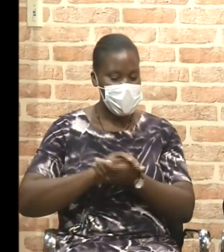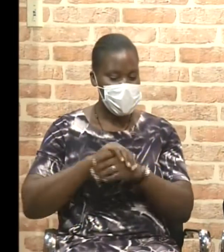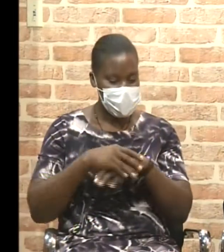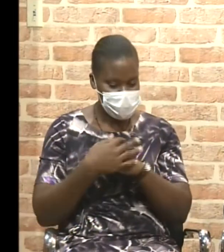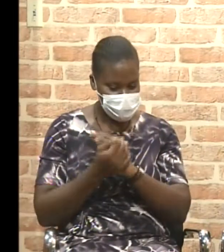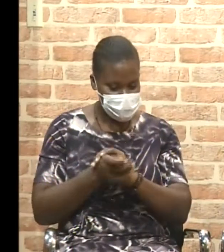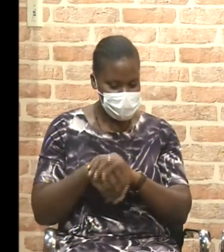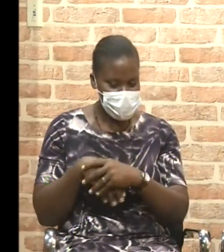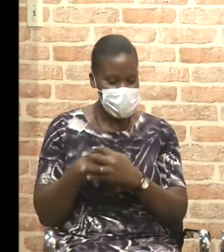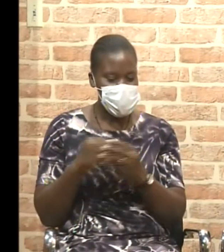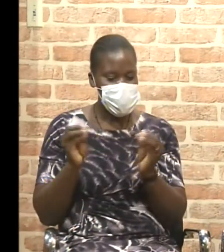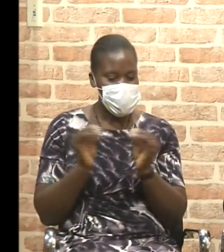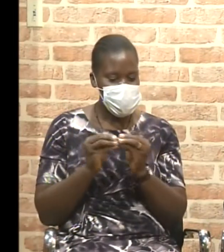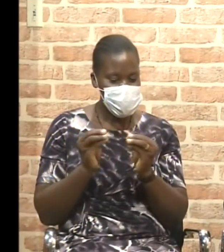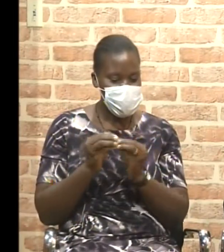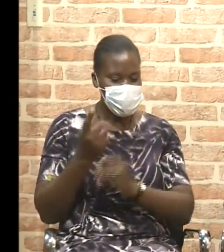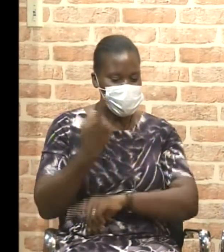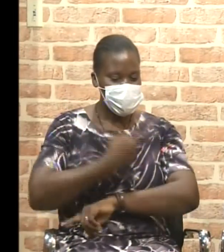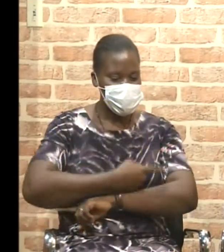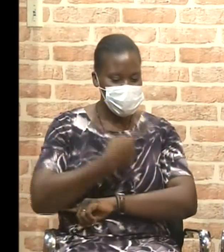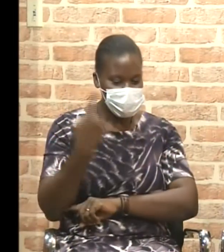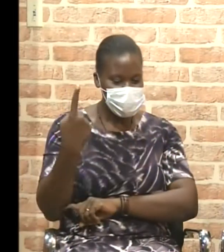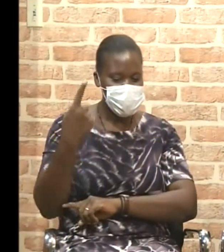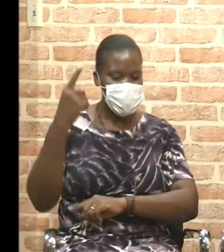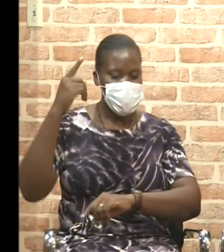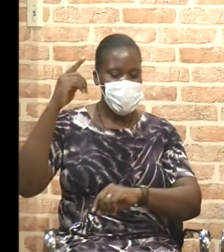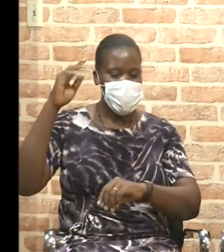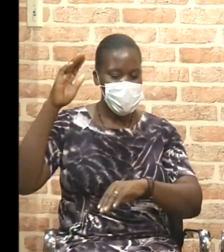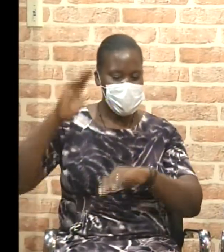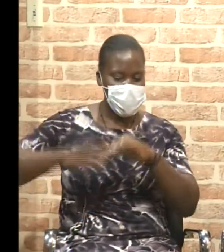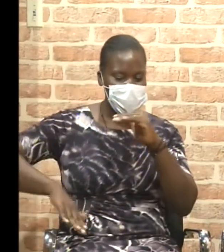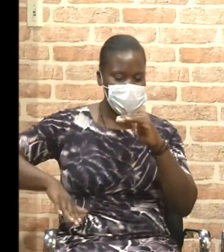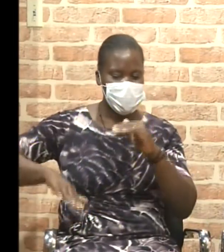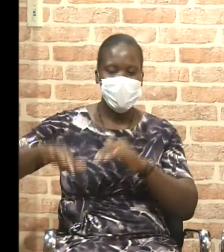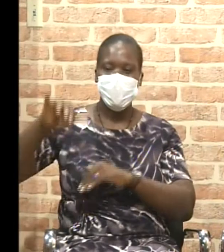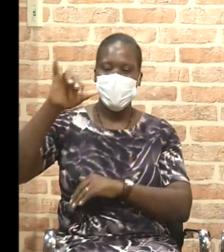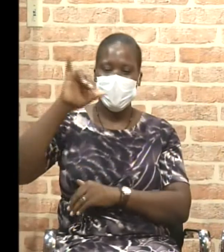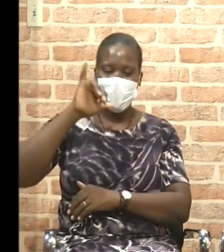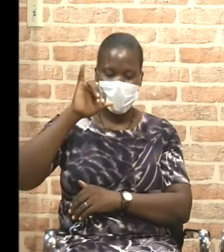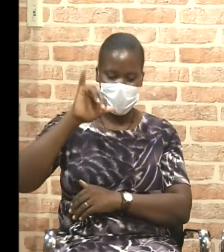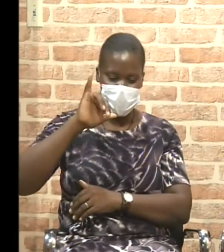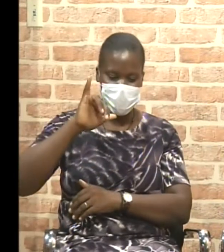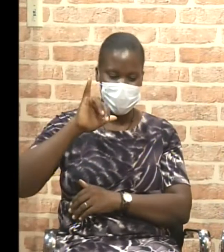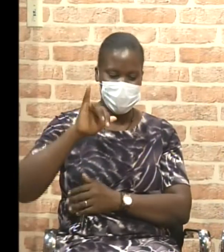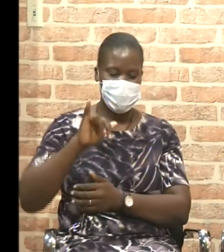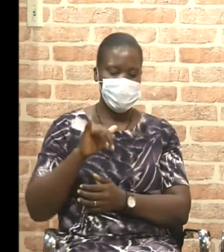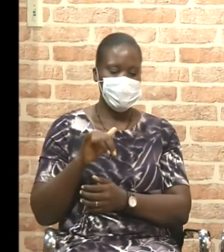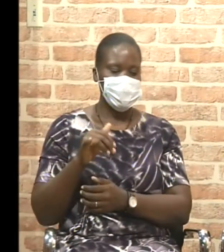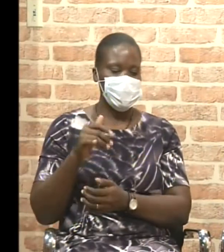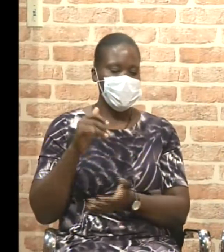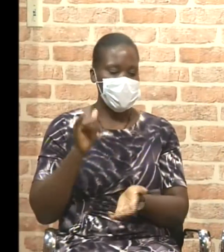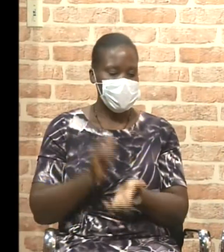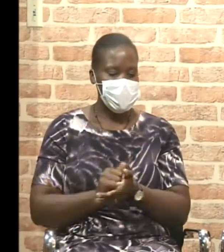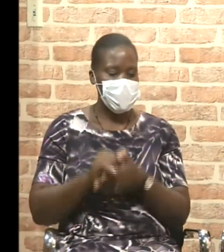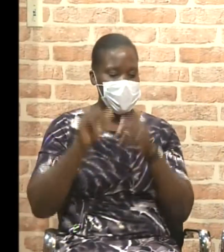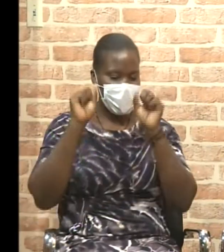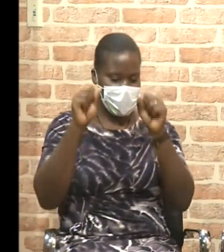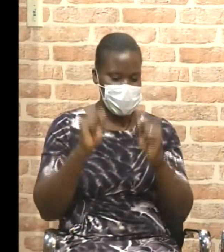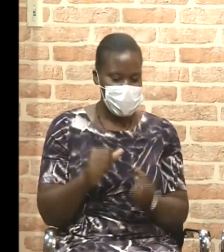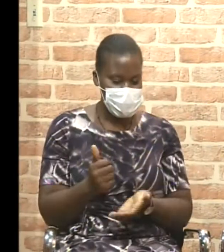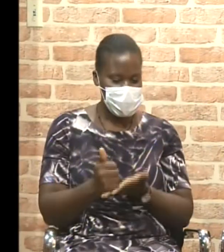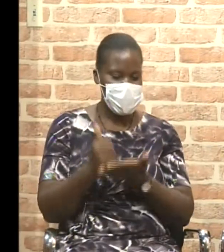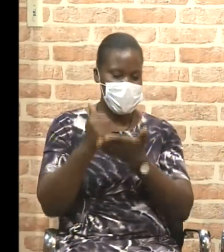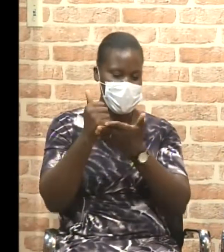jours, plus que un sanitizer. Et maintenant avec ça, ça capable aider. Étant donné que nous connaissons en termes